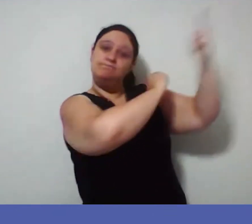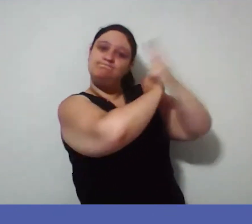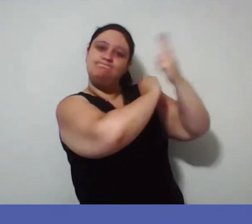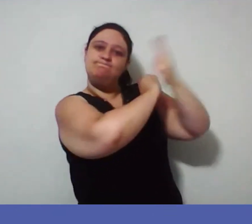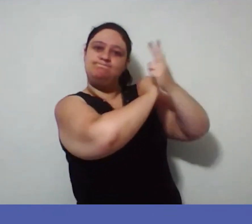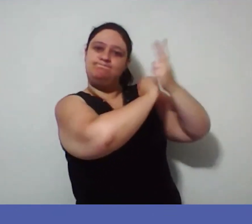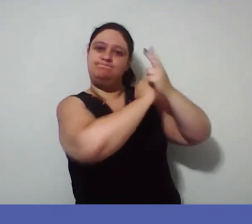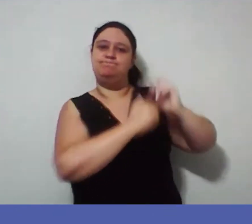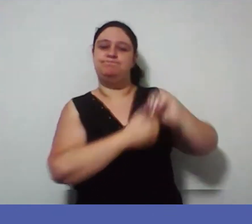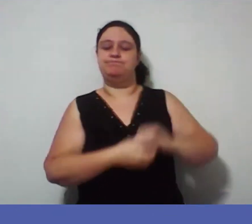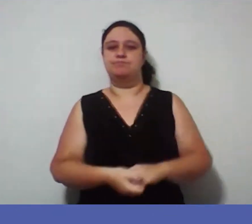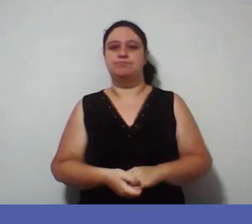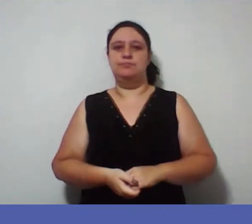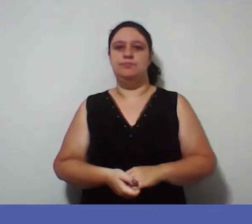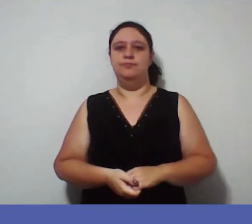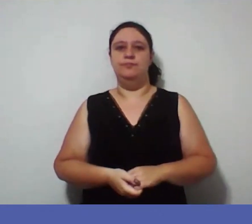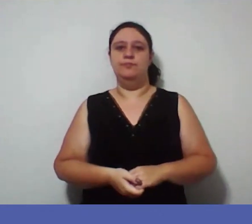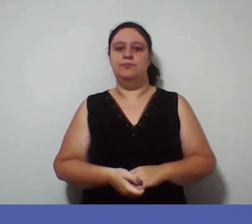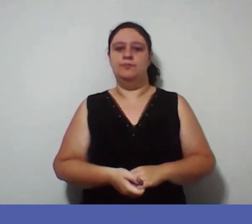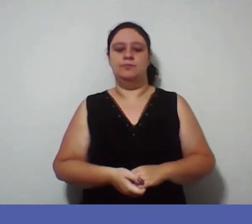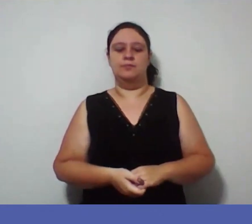Se o Senhor não deixa um pardal